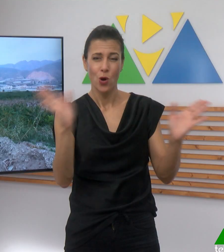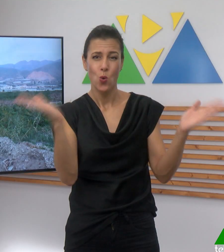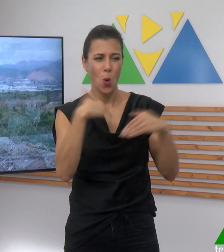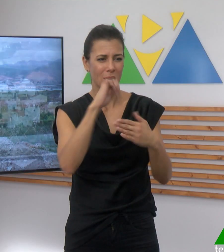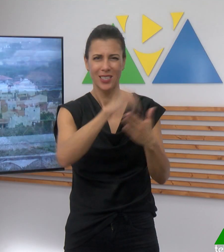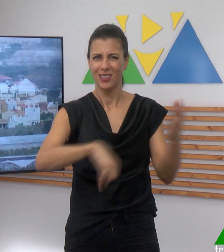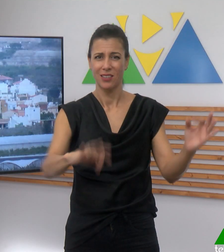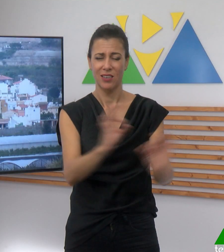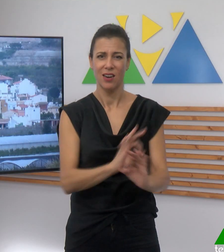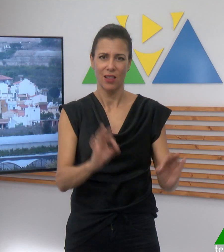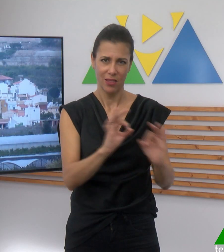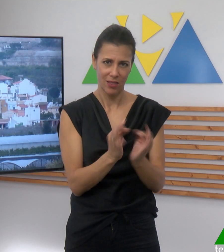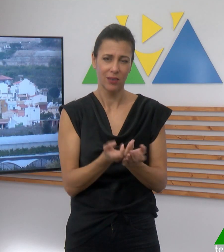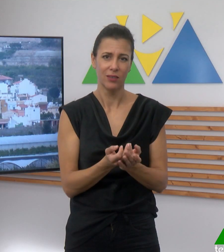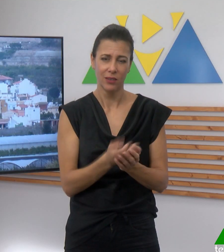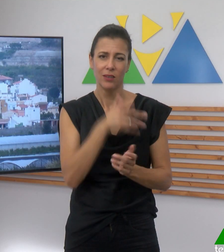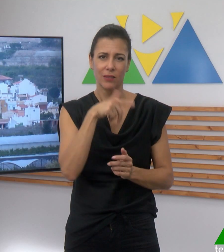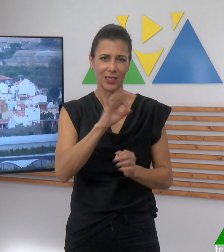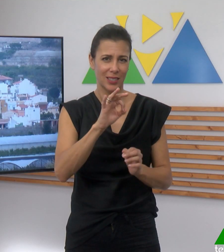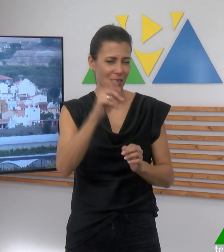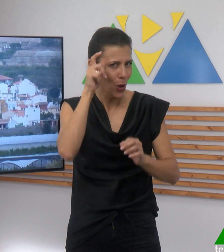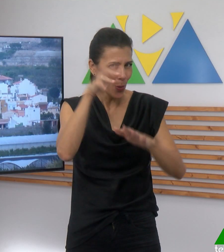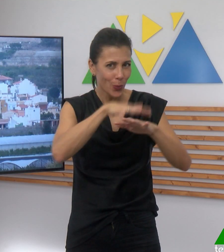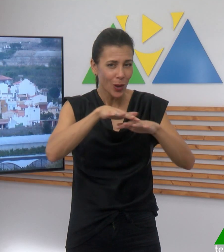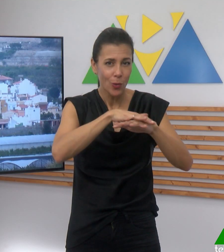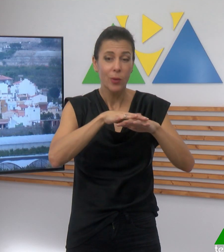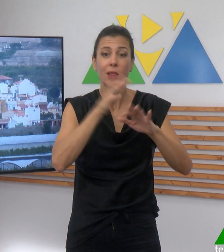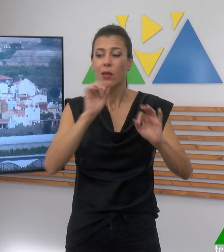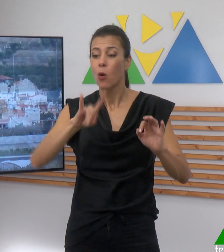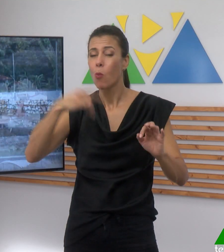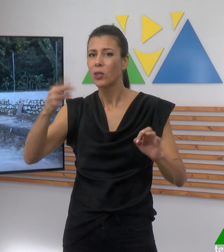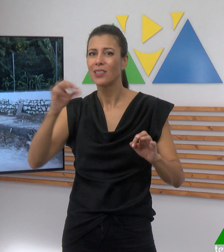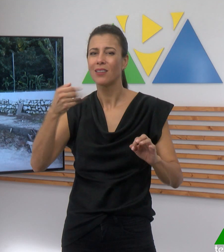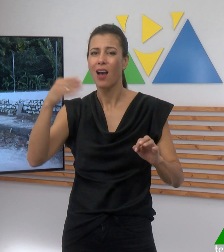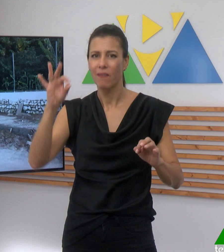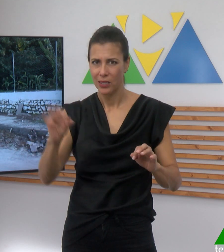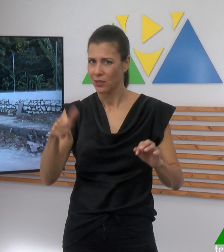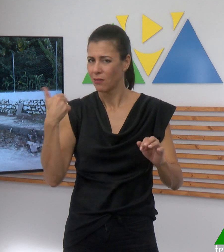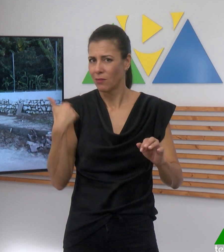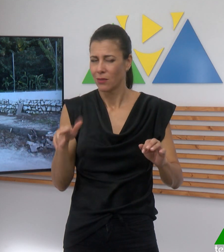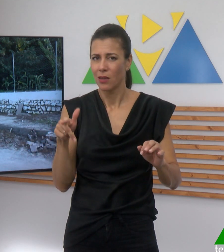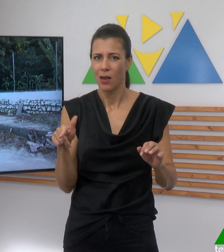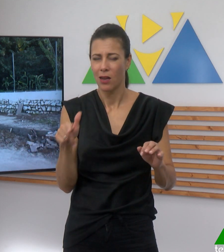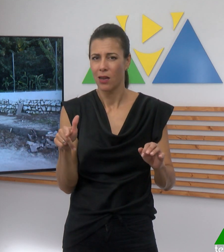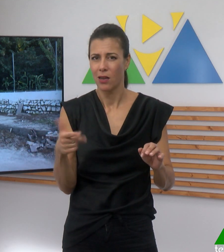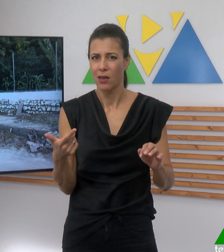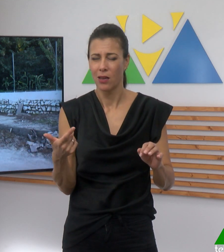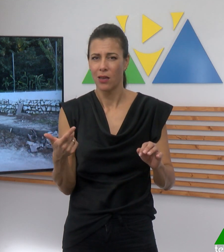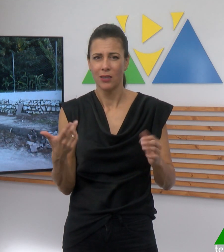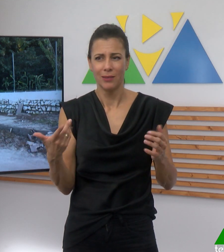de de ese poblado este puente de tabla decía que que ya estaba en estaba ya en